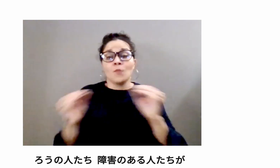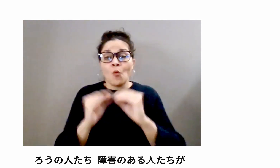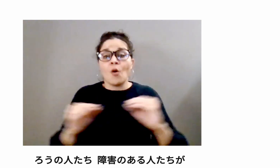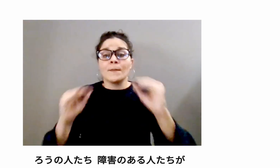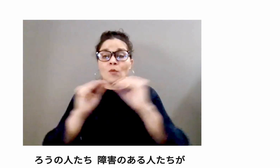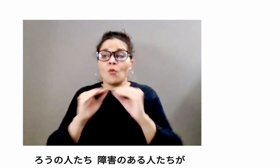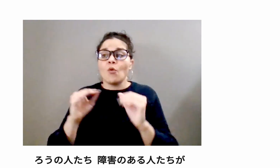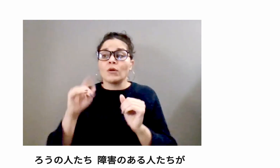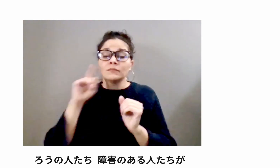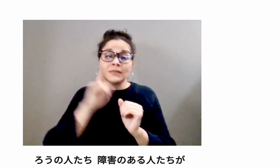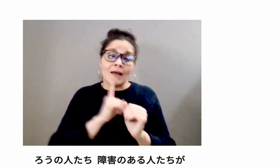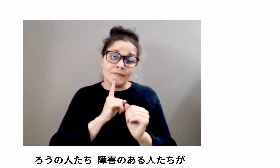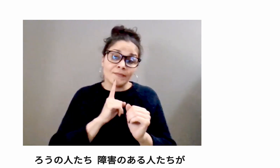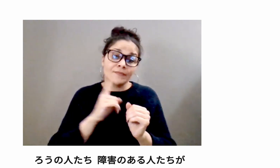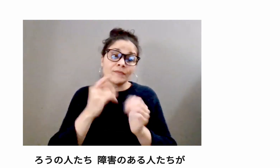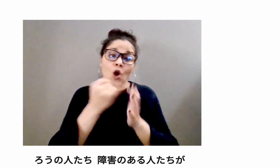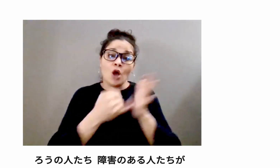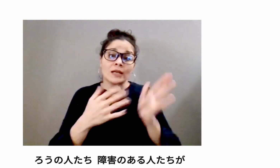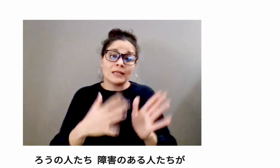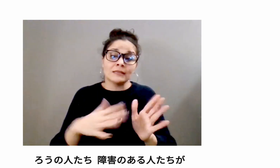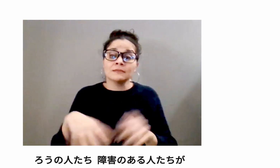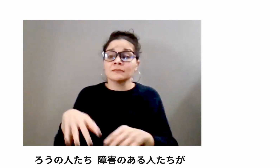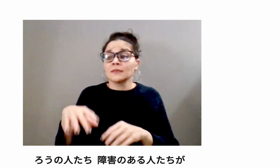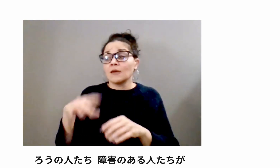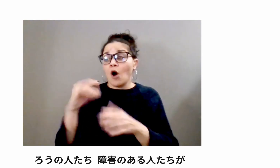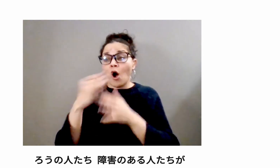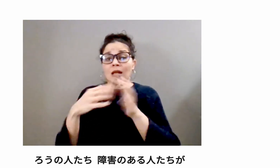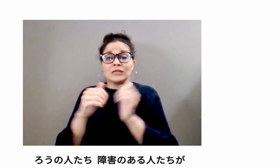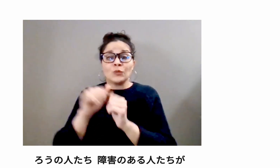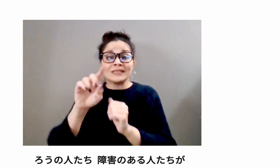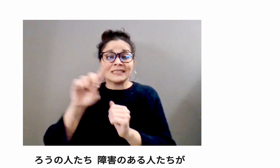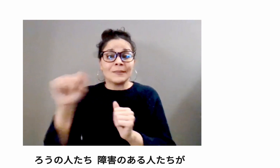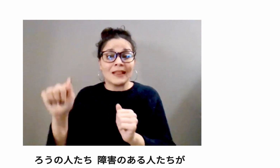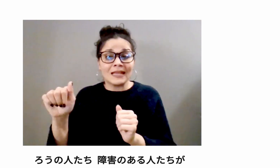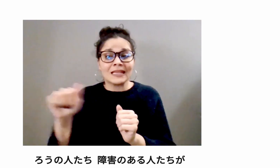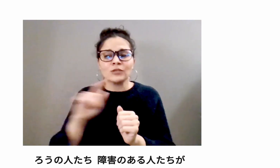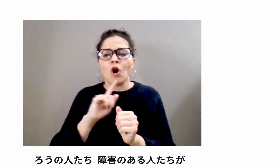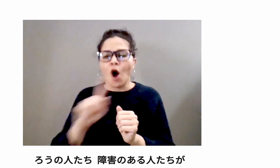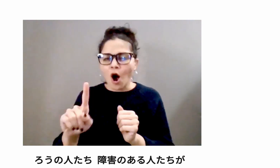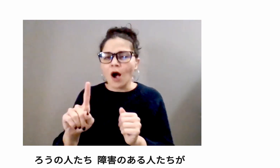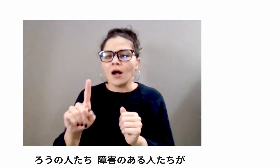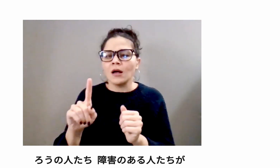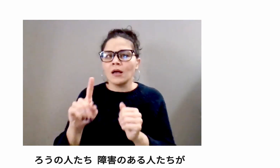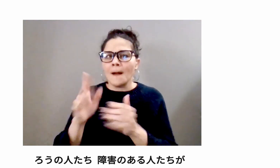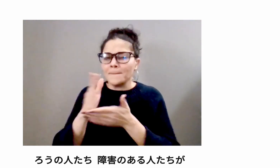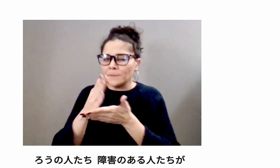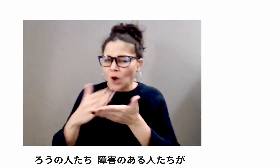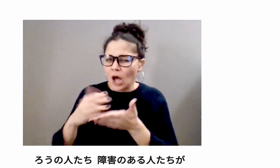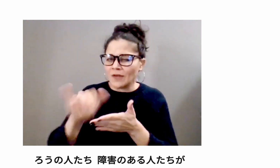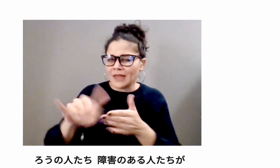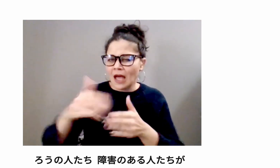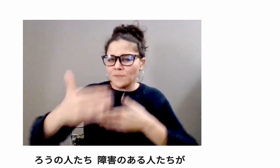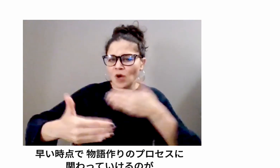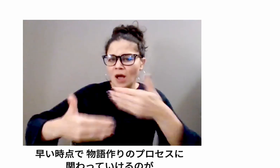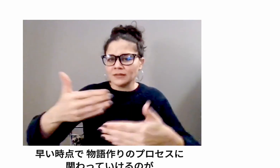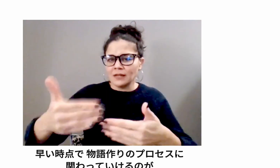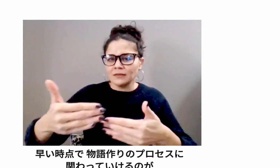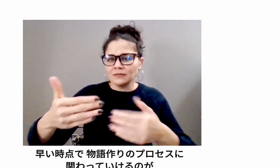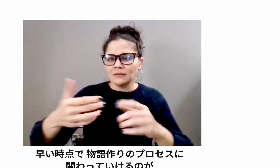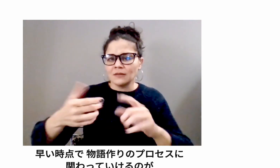もっともっとそのローの人たち、ローのアーティストたち、あるいは障害を持った人たちが一部となってそのプロ